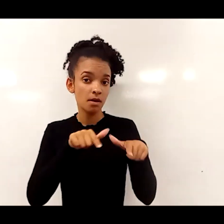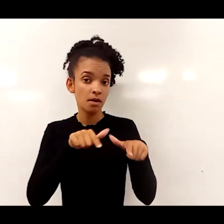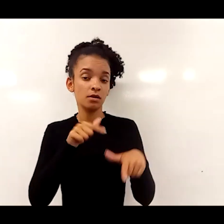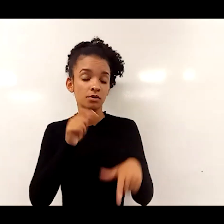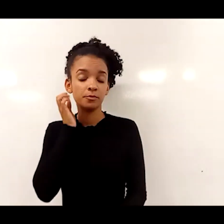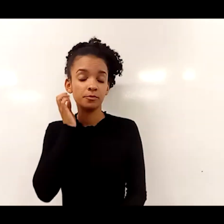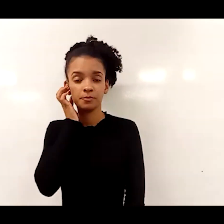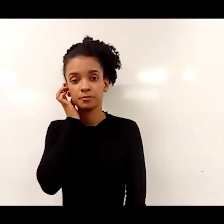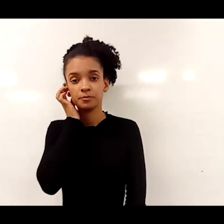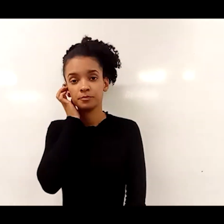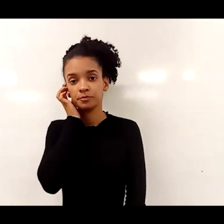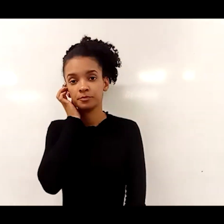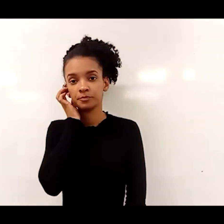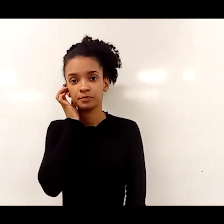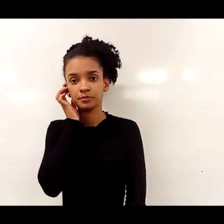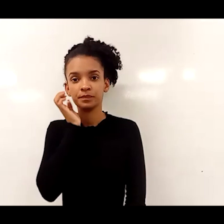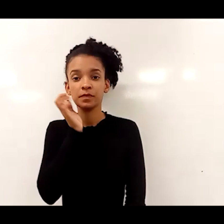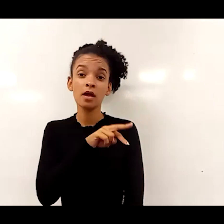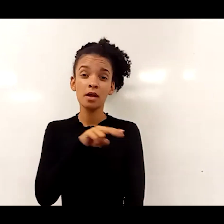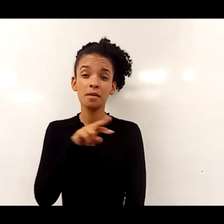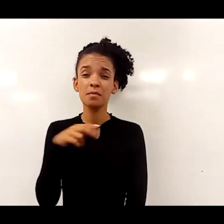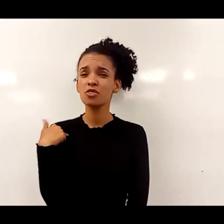trabalho. Irmão, não podemos ficar,